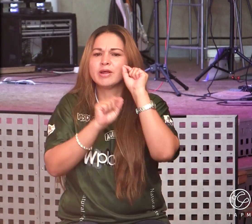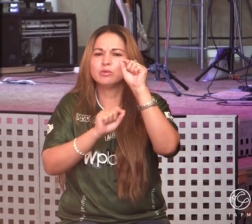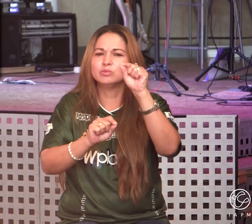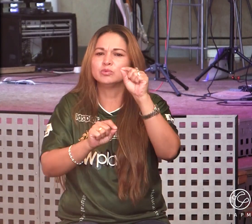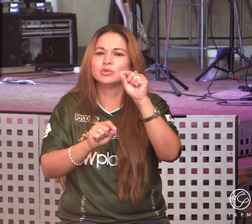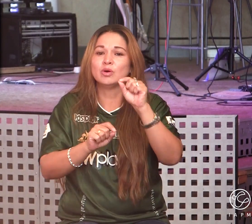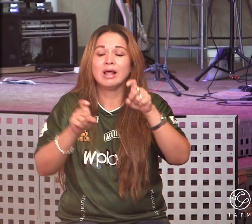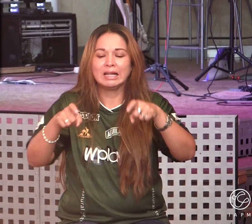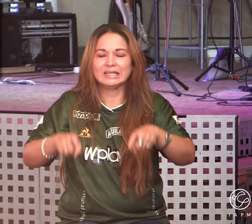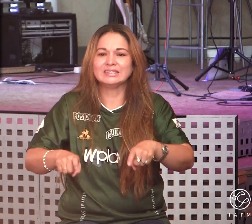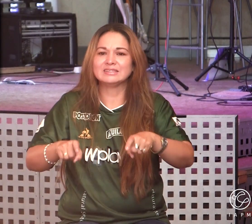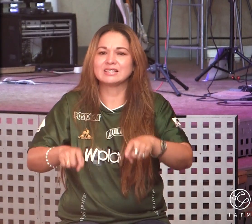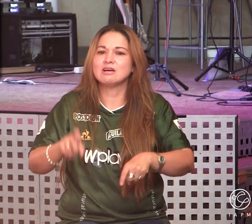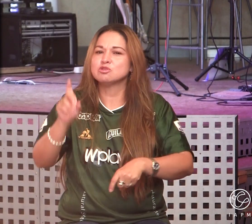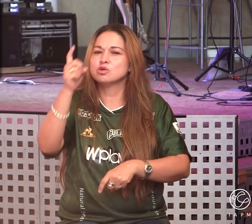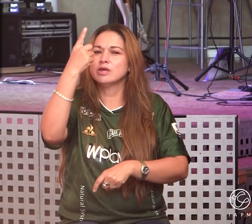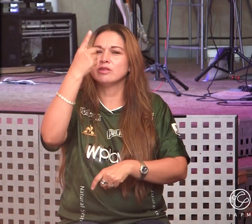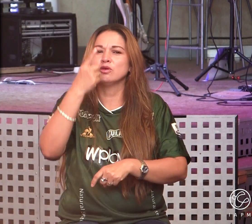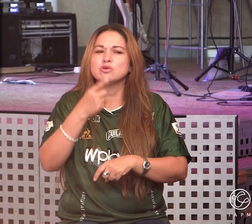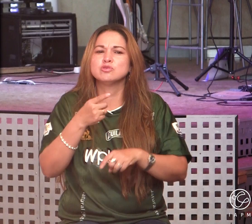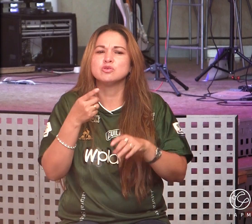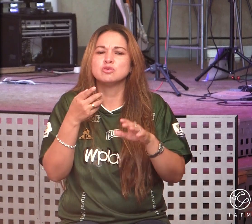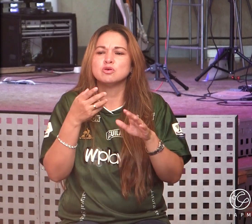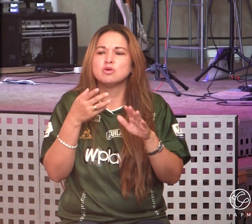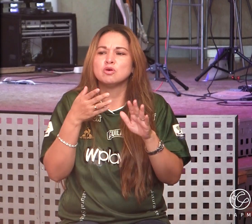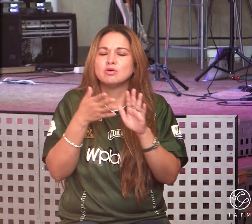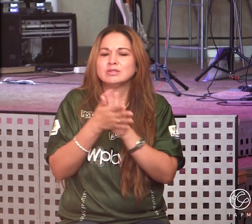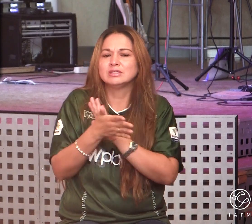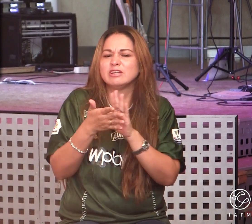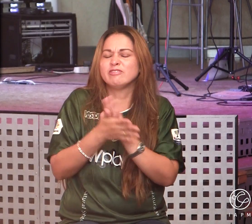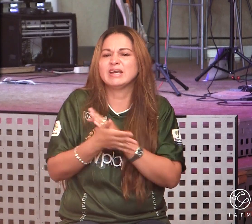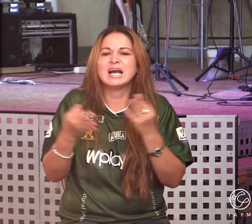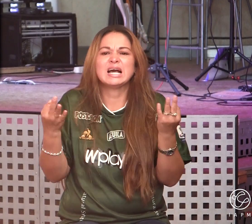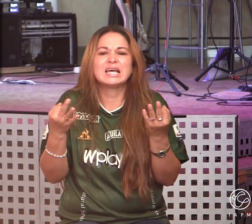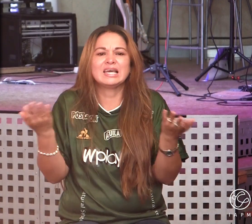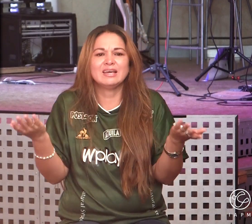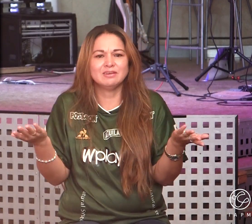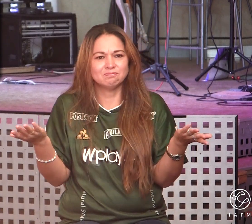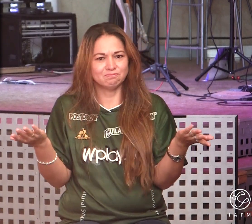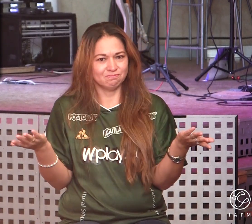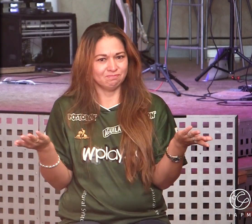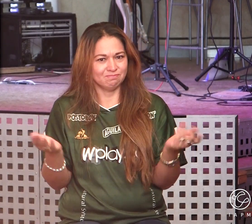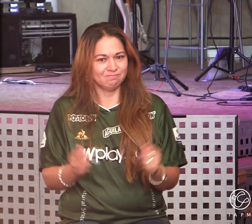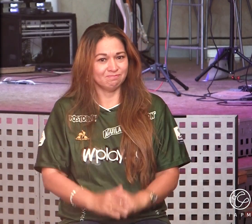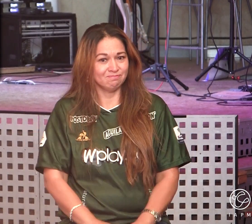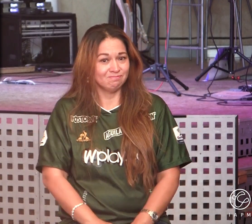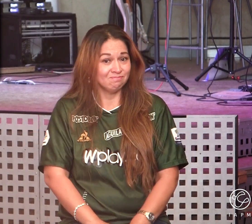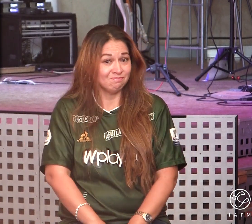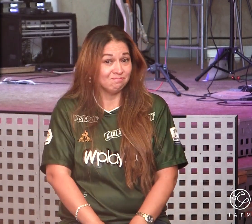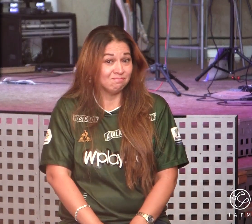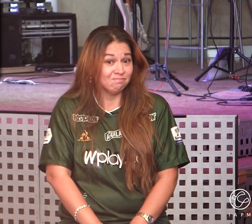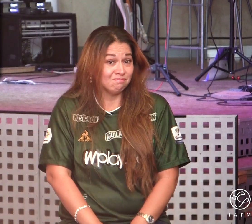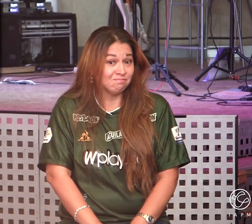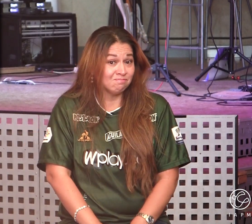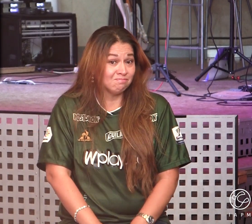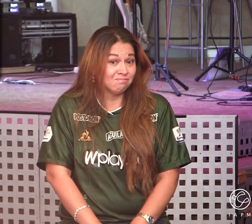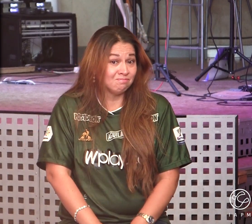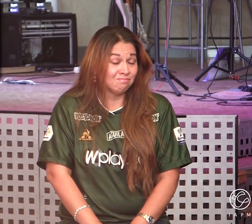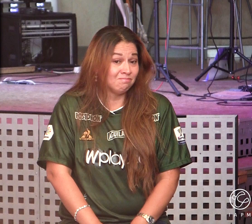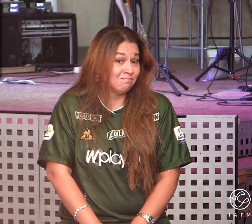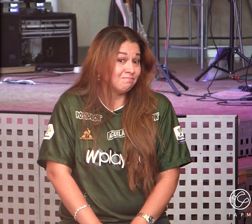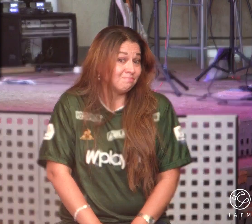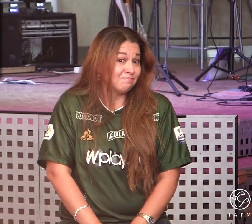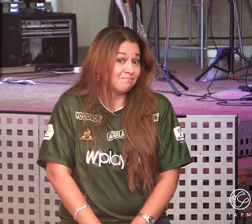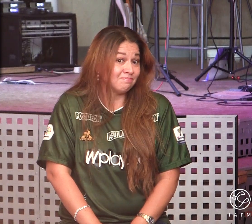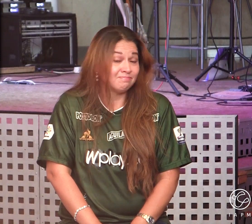Creo que tendría algunas propuestas para hacerte, pero no es el caso. Pero pensar un momento en qué fue ese descanso va